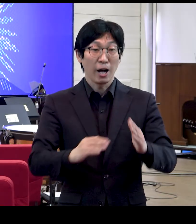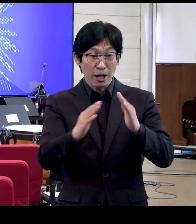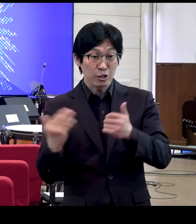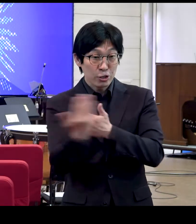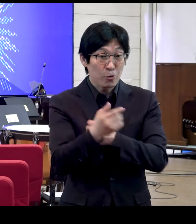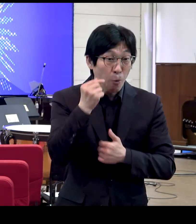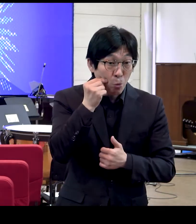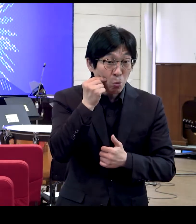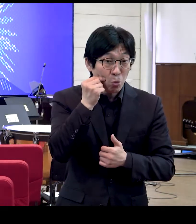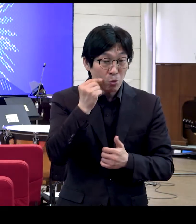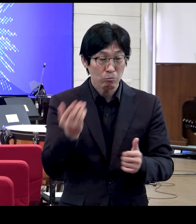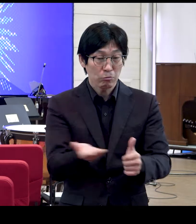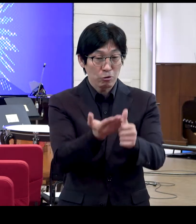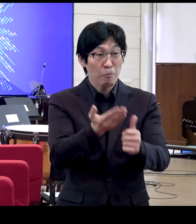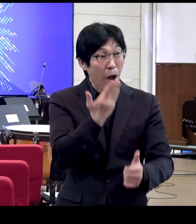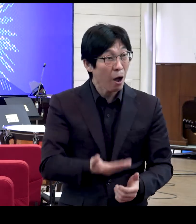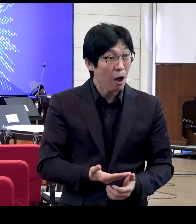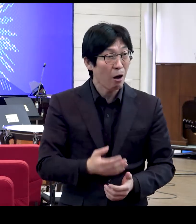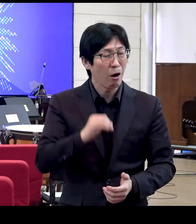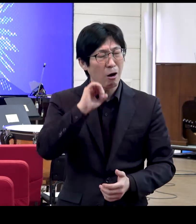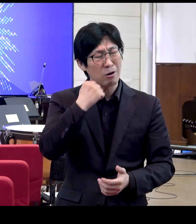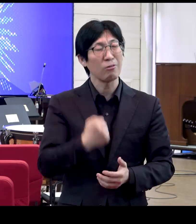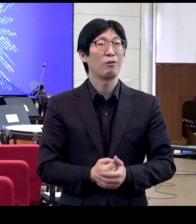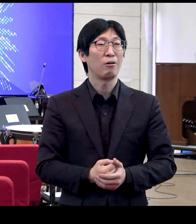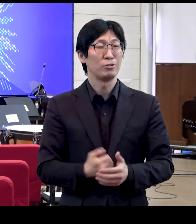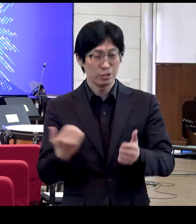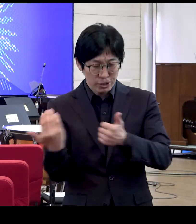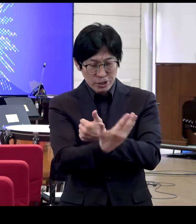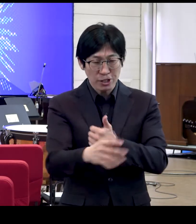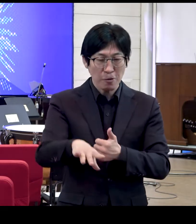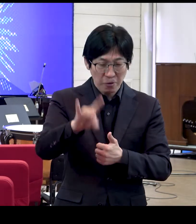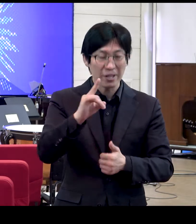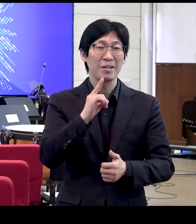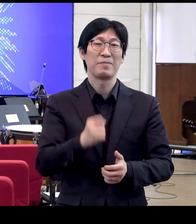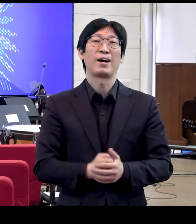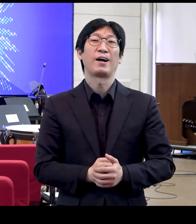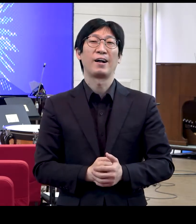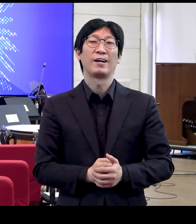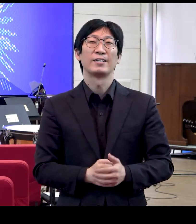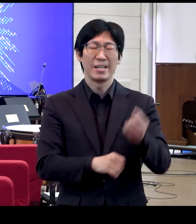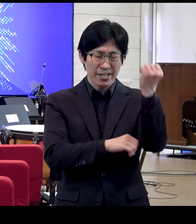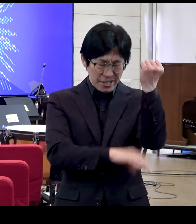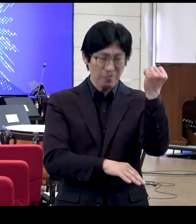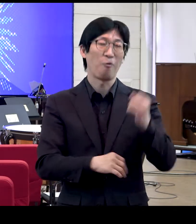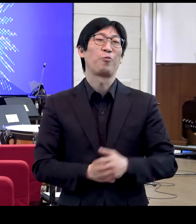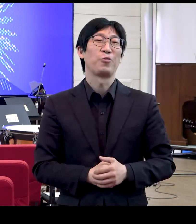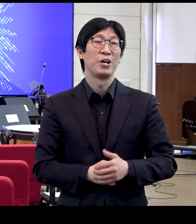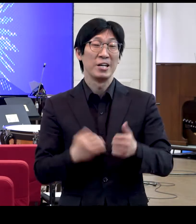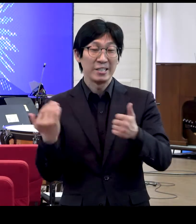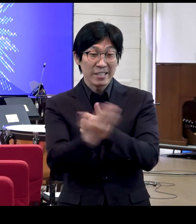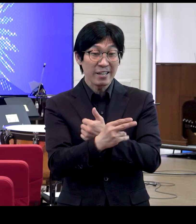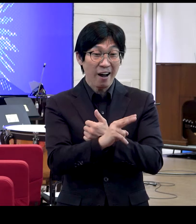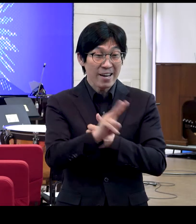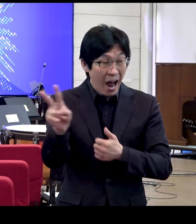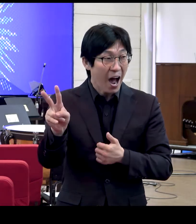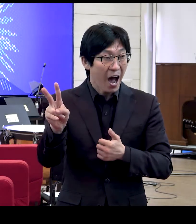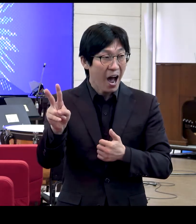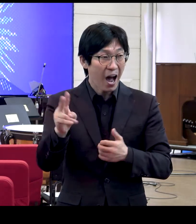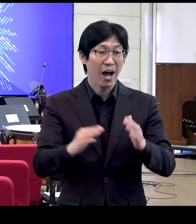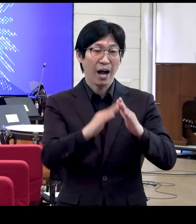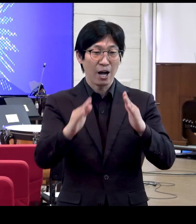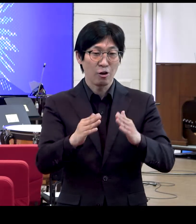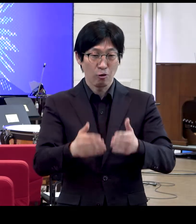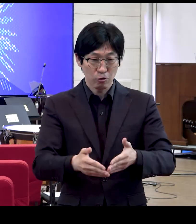못하면요, 양육도 불가능한 거예요. 지키는 게 더 중요한 거예요. 먼저 그게 더 기본이에요. 그래야 지켜야 가정이 존재할 수 있기